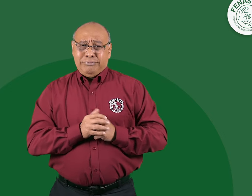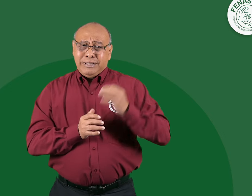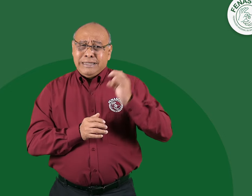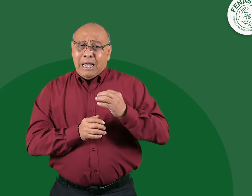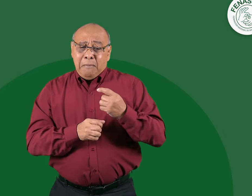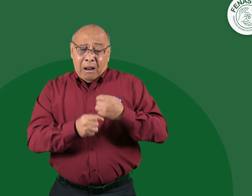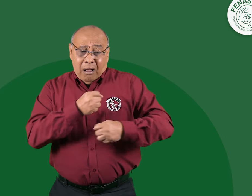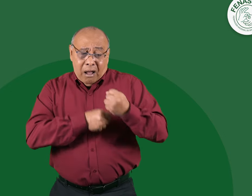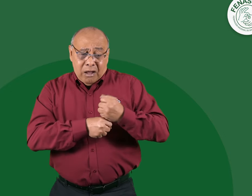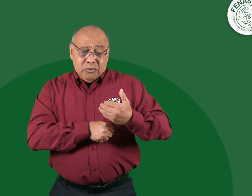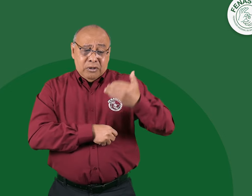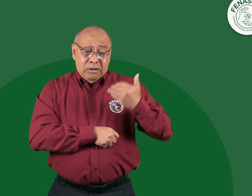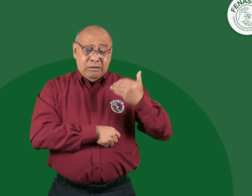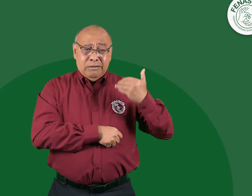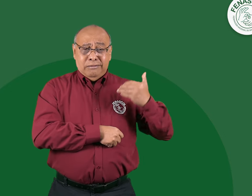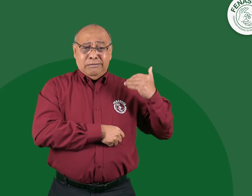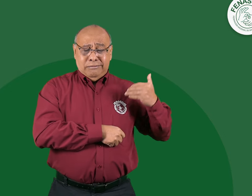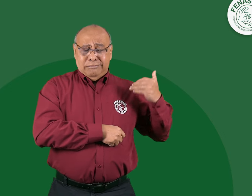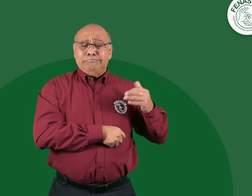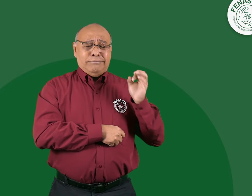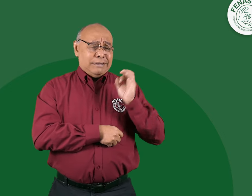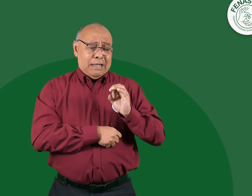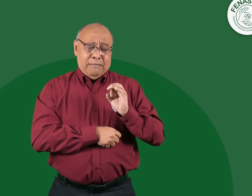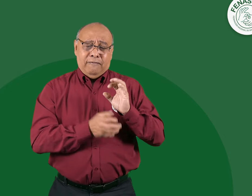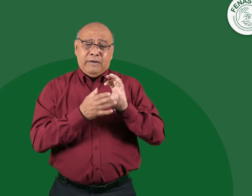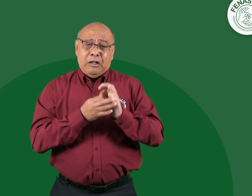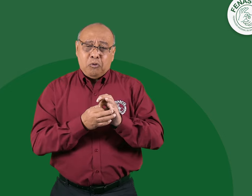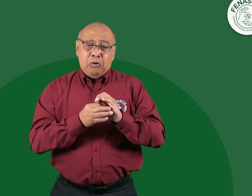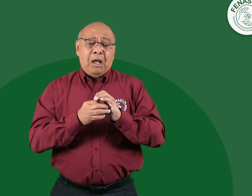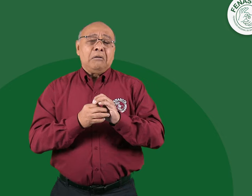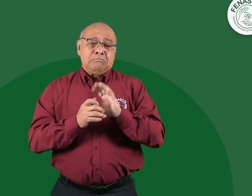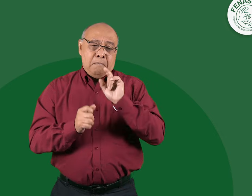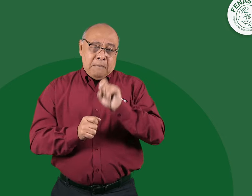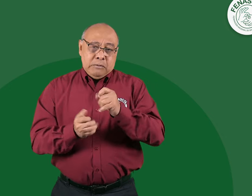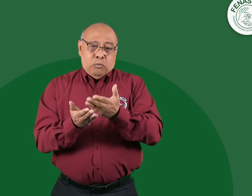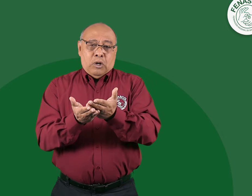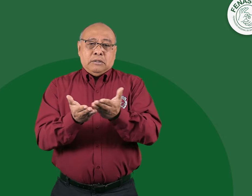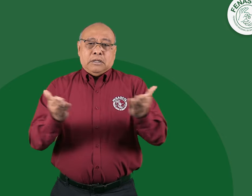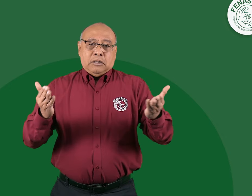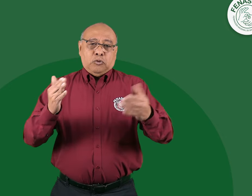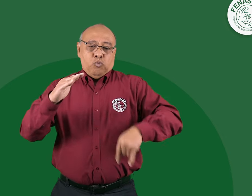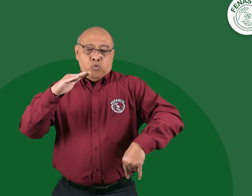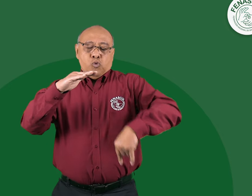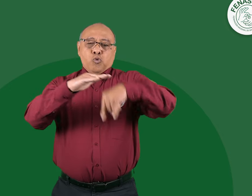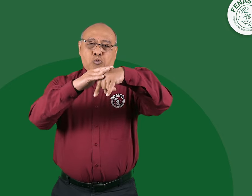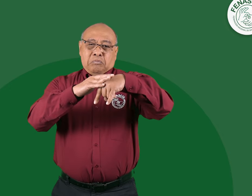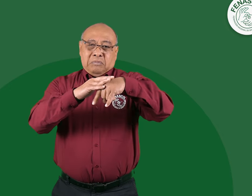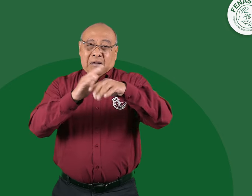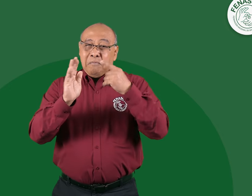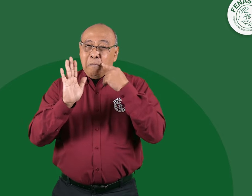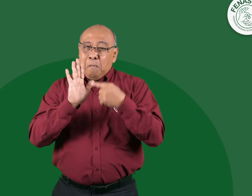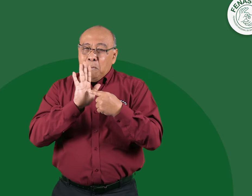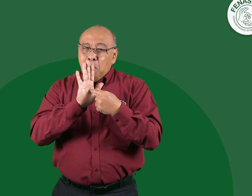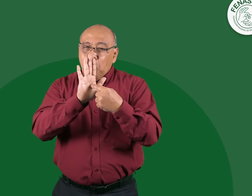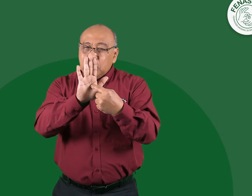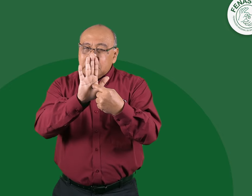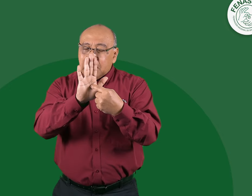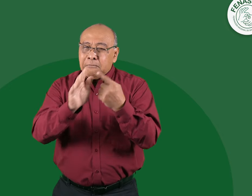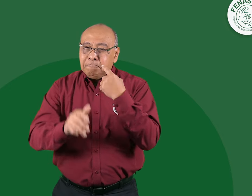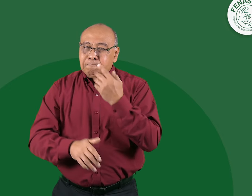dedo por el ministerio TIC, lo cual no ha sido así. Y en los años anteriores, Fenascol ha participado en el proceso de licitación pública,